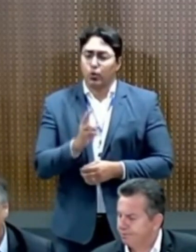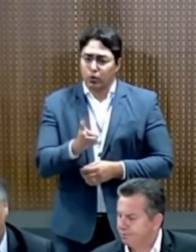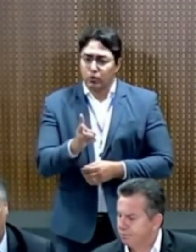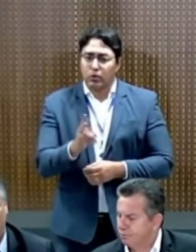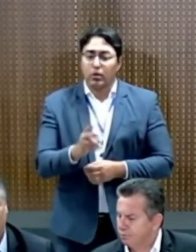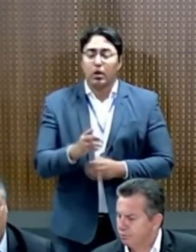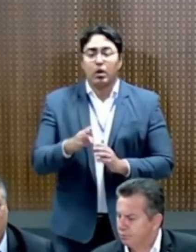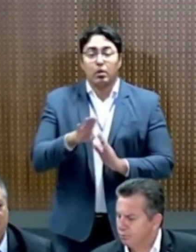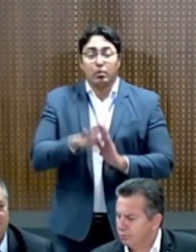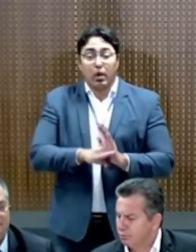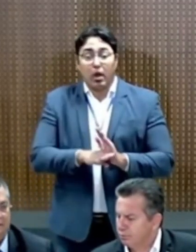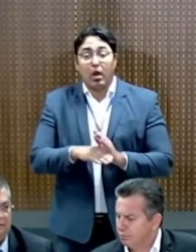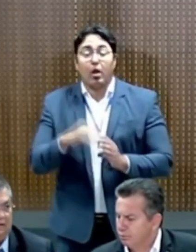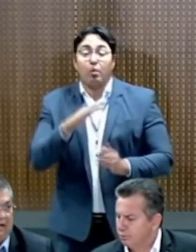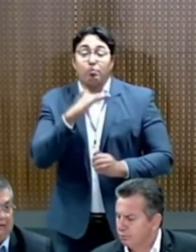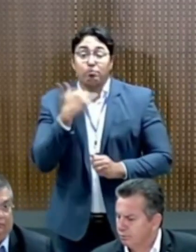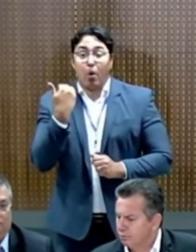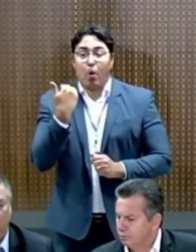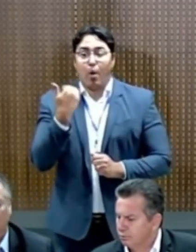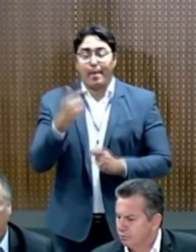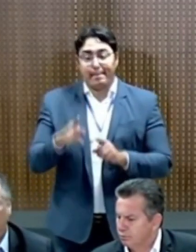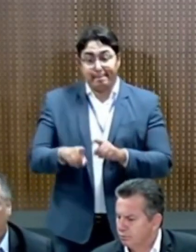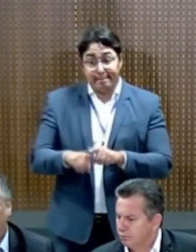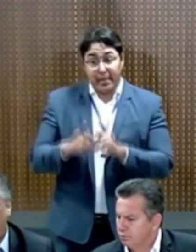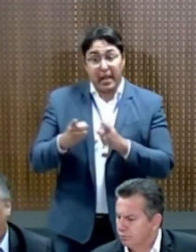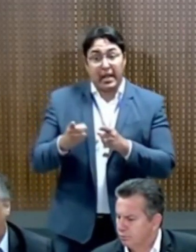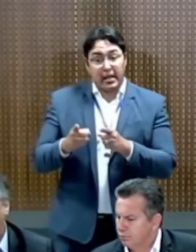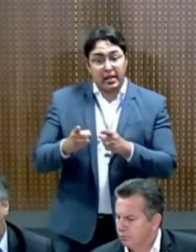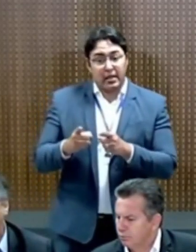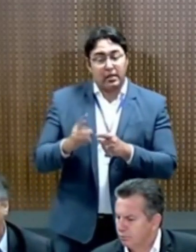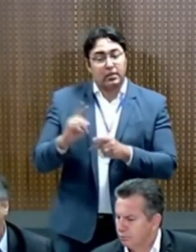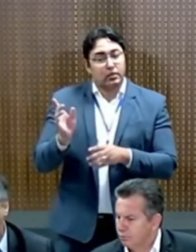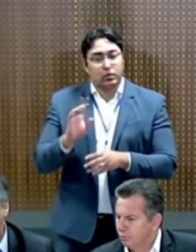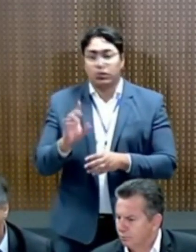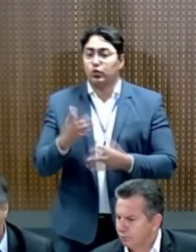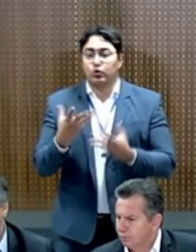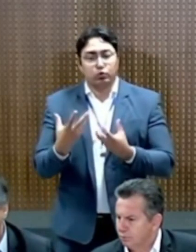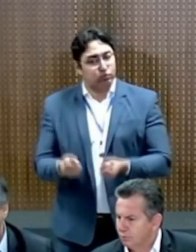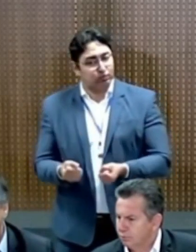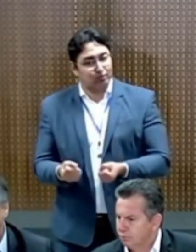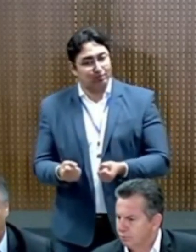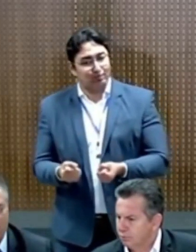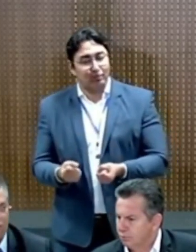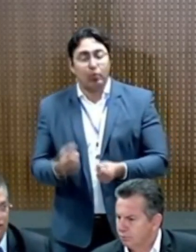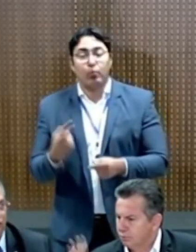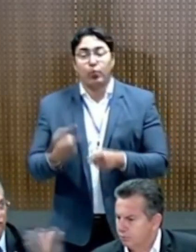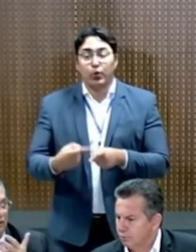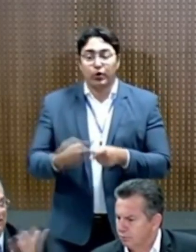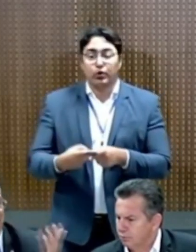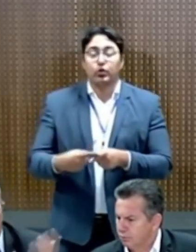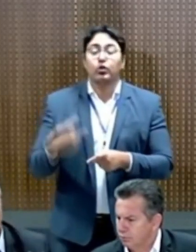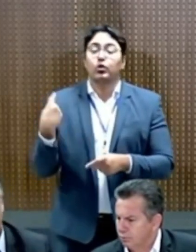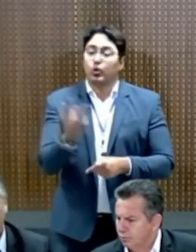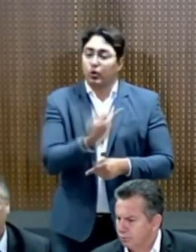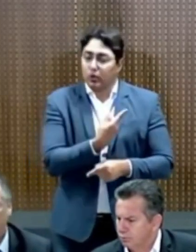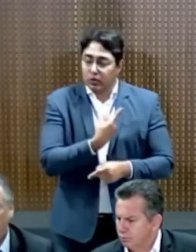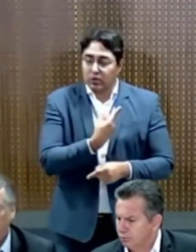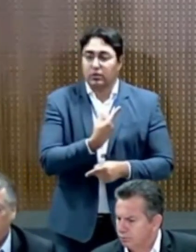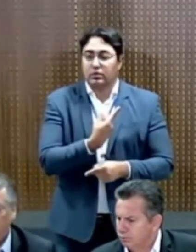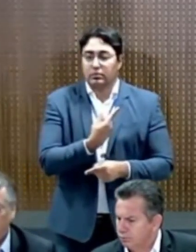redução de homicídios nesse ano Claro que não é o patamar que nós desejamos porque todos nós que aqui